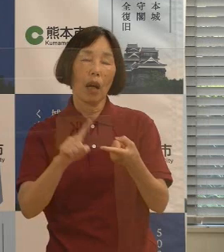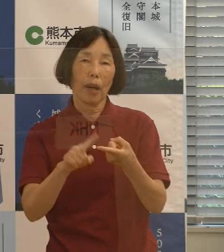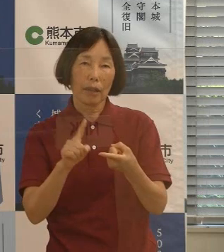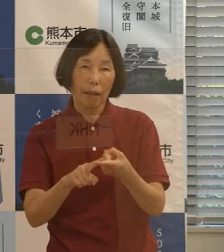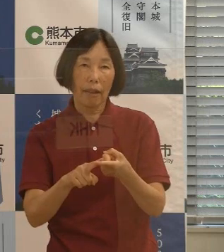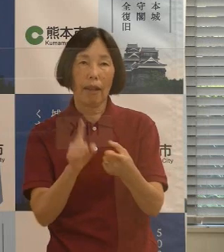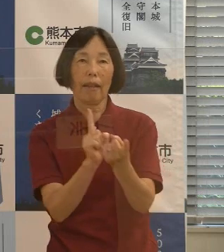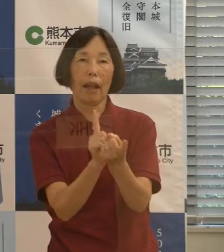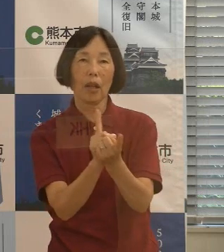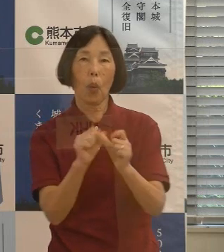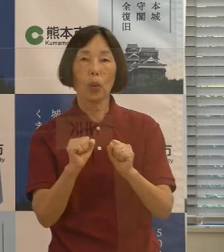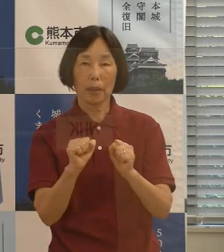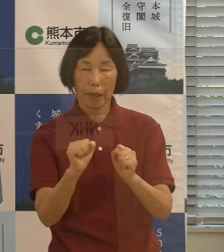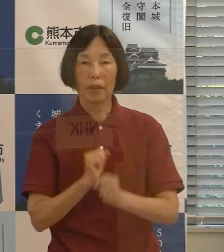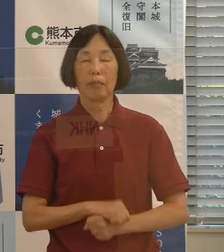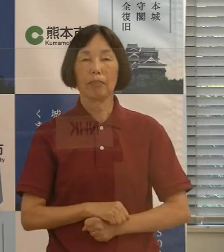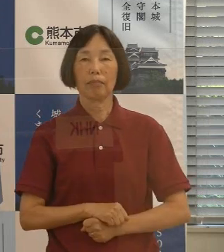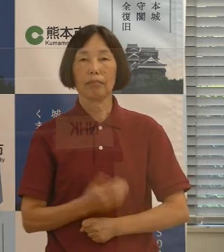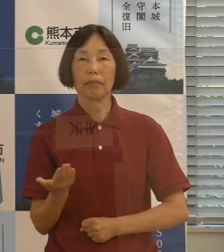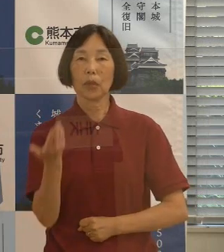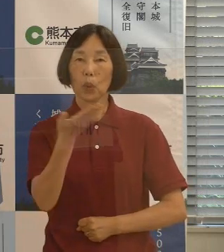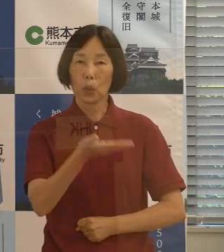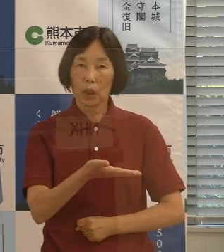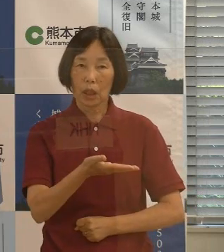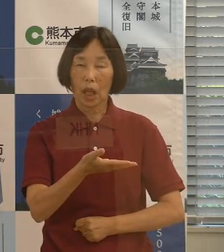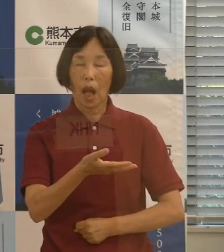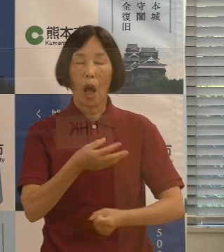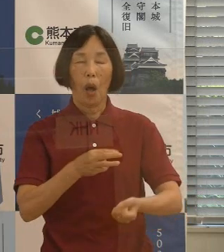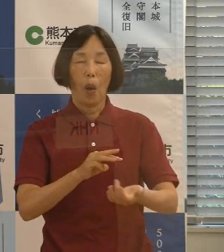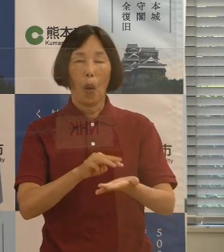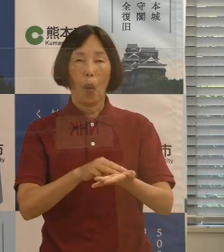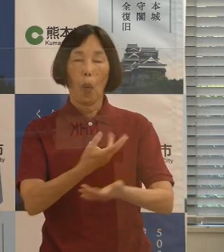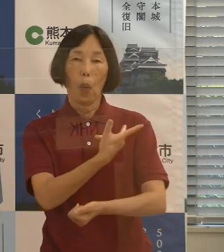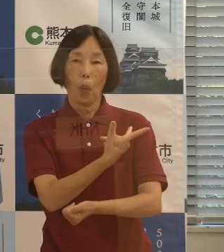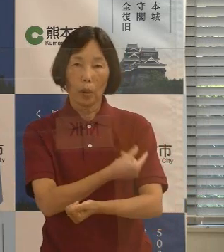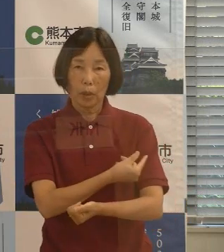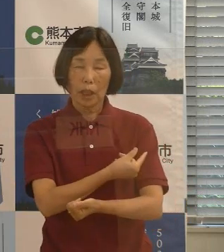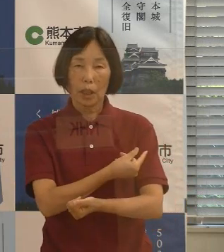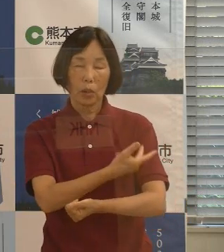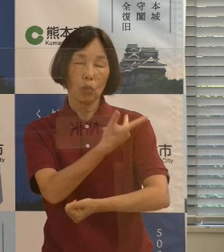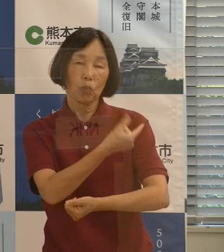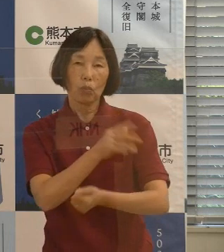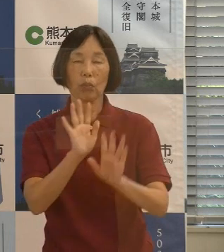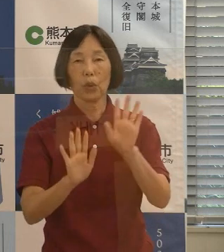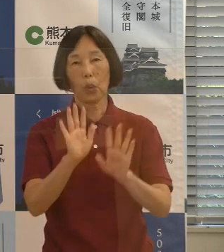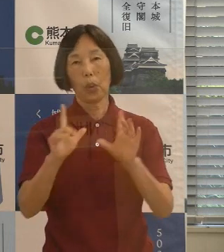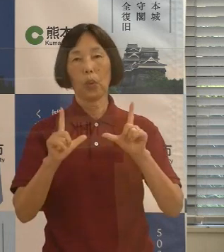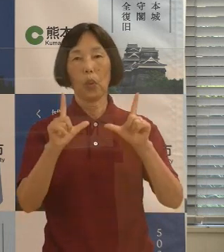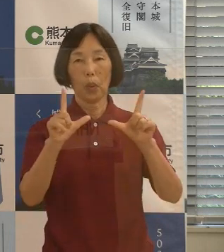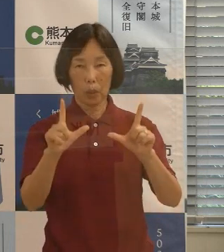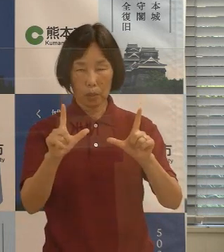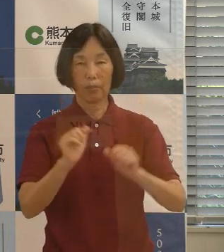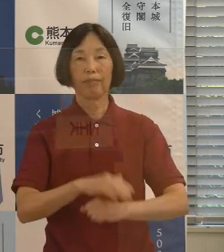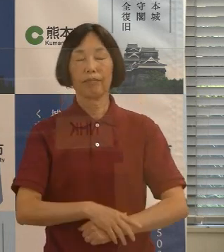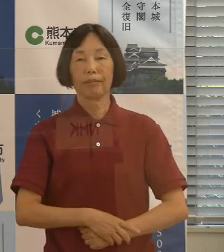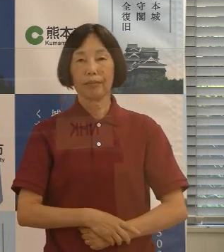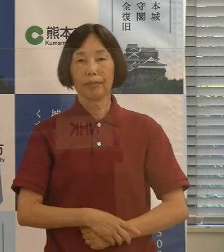。次にワクチンの接種状況についてご報告をさせていただきます